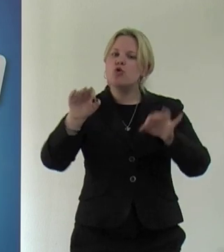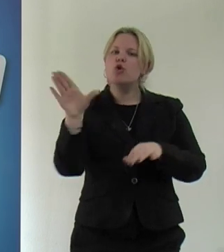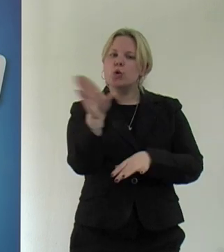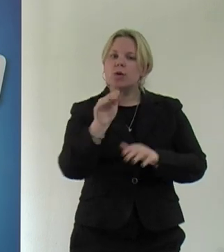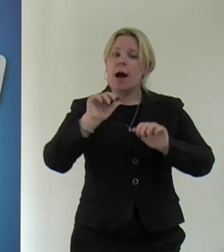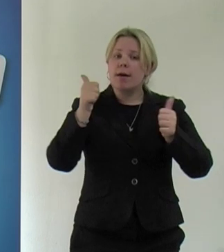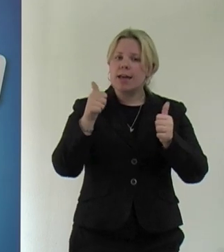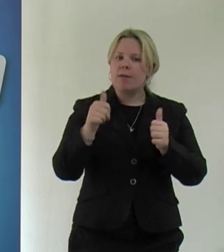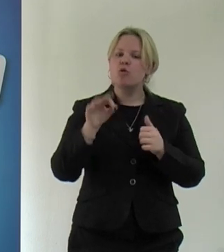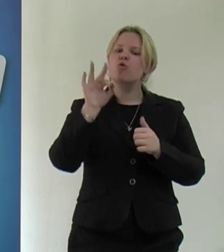zusammen auskommen.